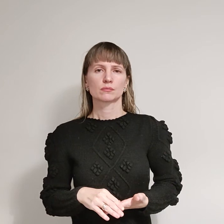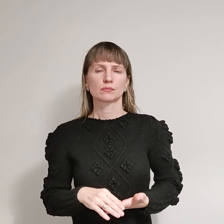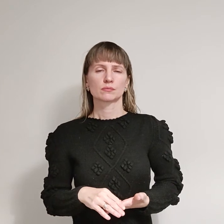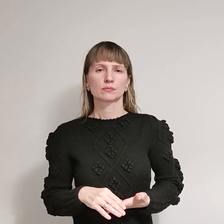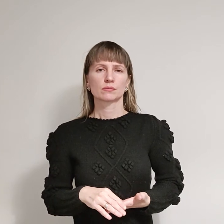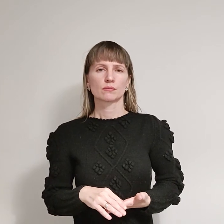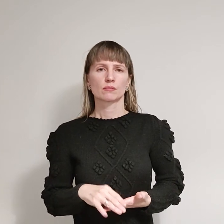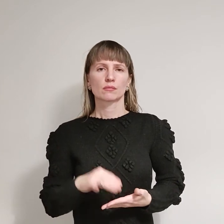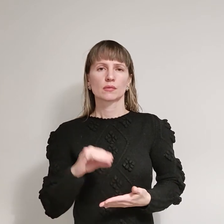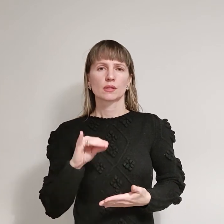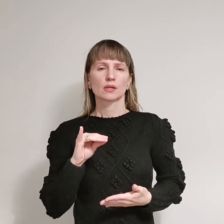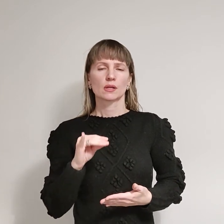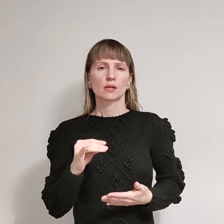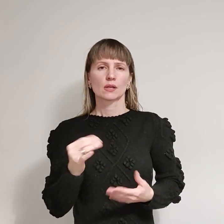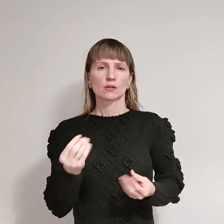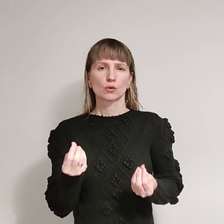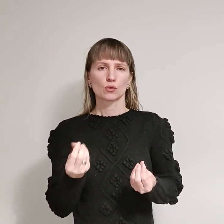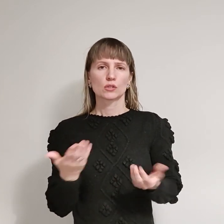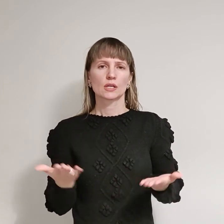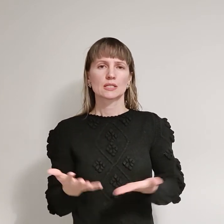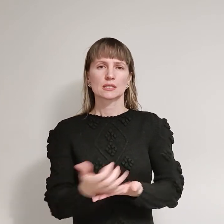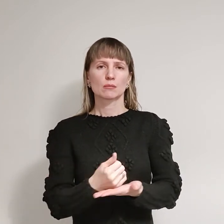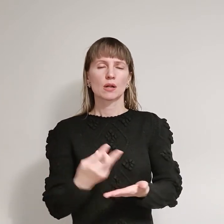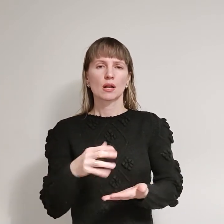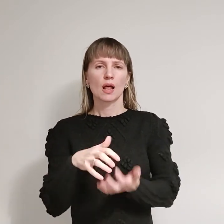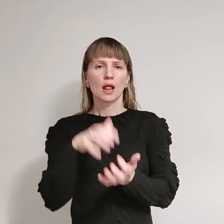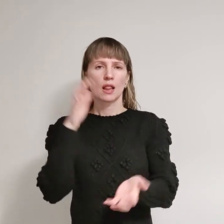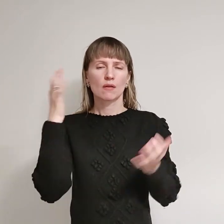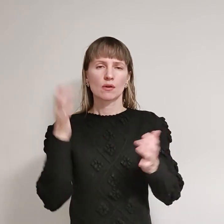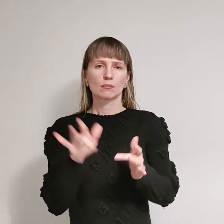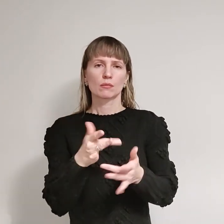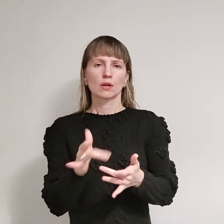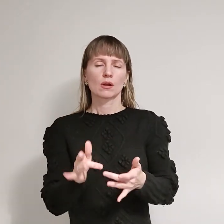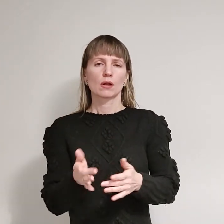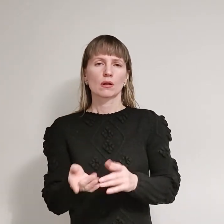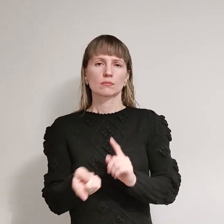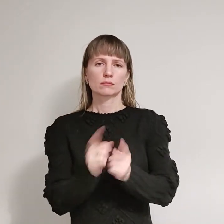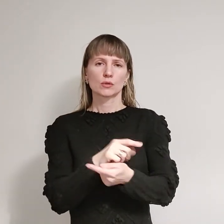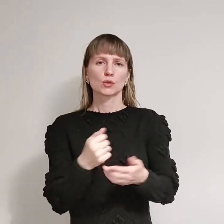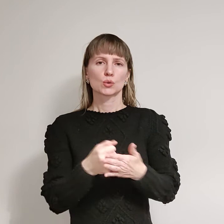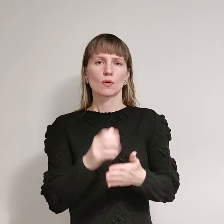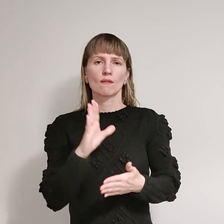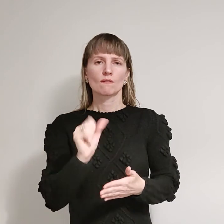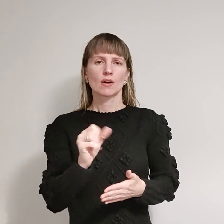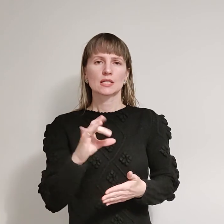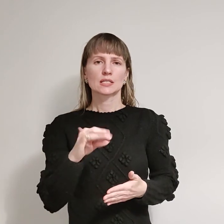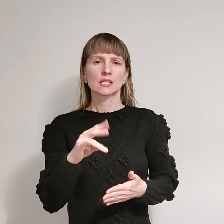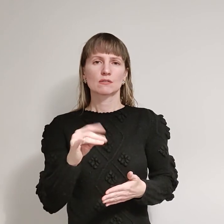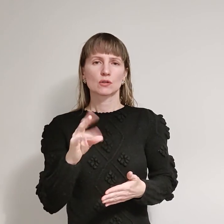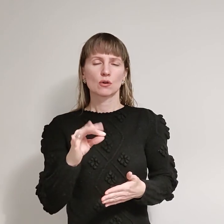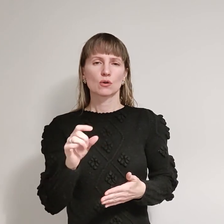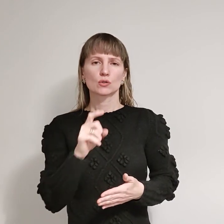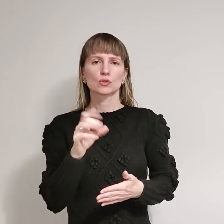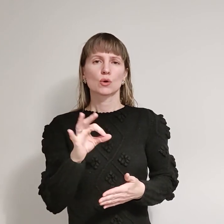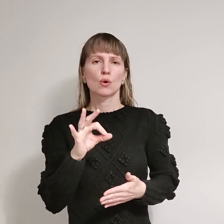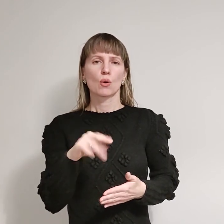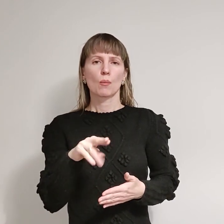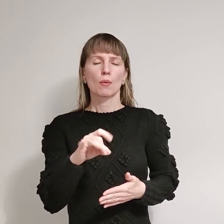І каже, гроші, які зібрали для Лева, перерахувала до Васильівського зоопарку. Люди почали нам кидати пости